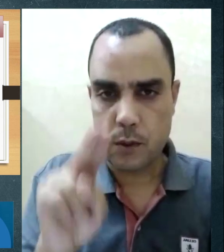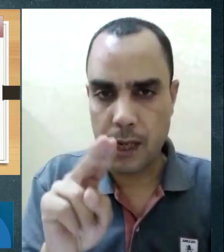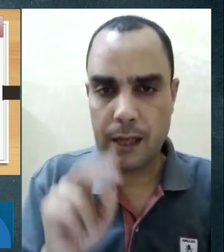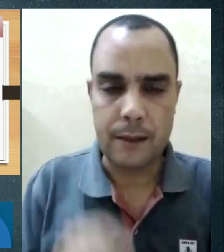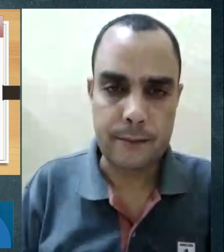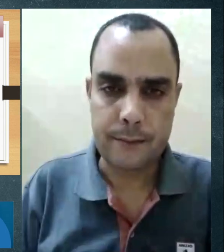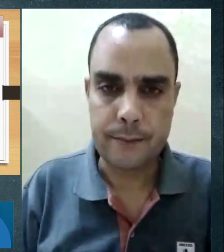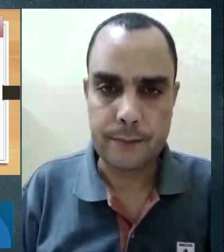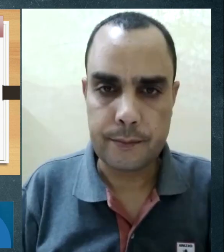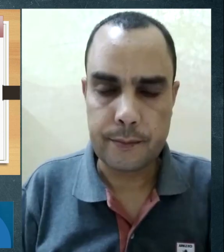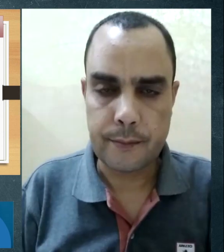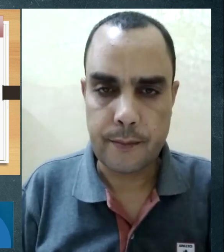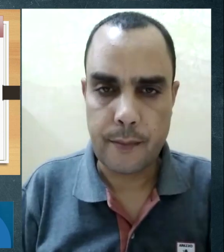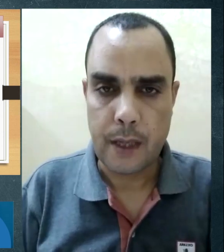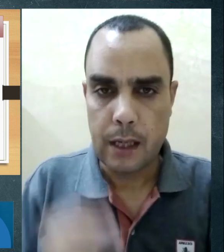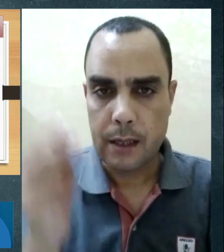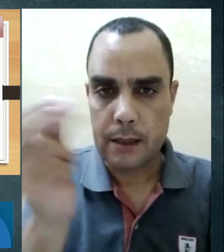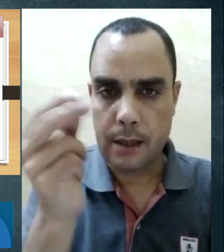سؤال: